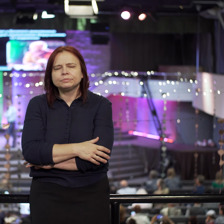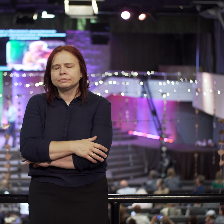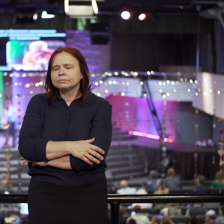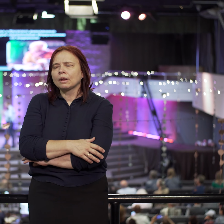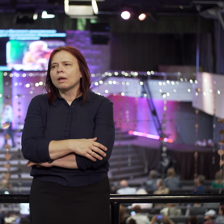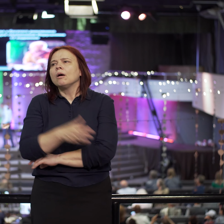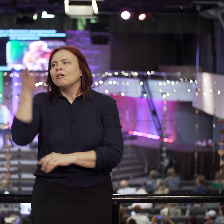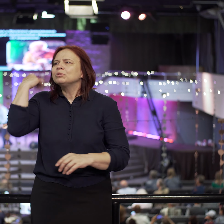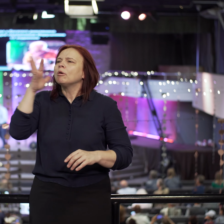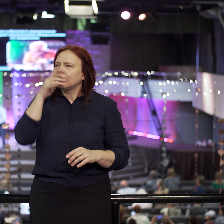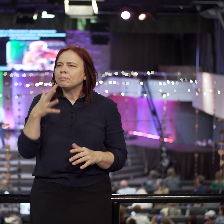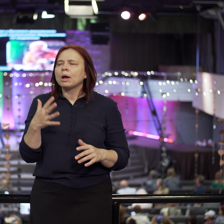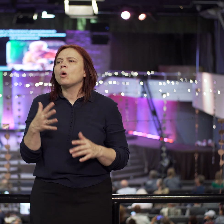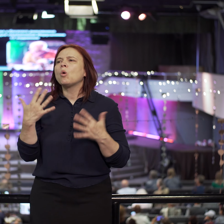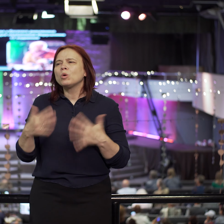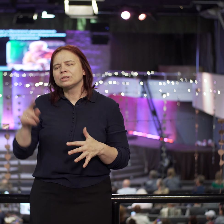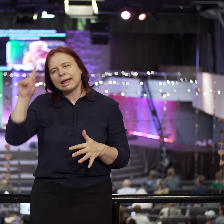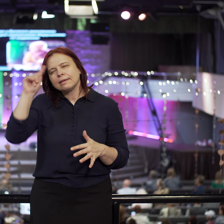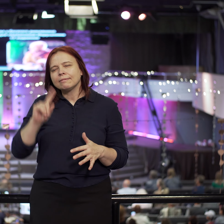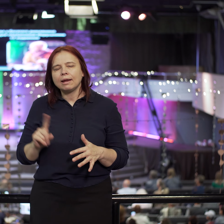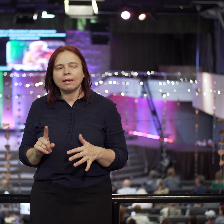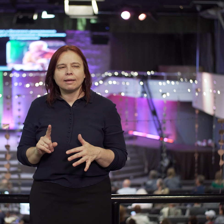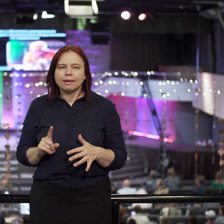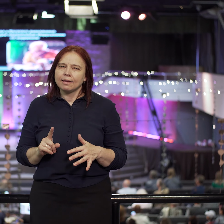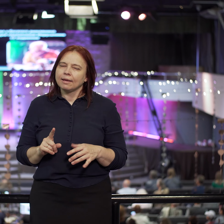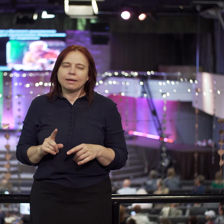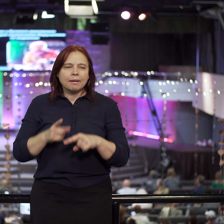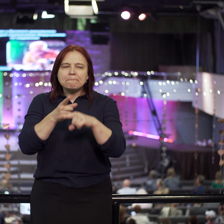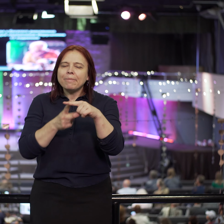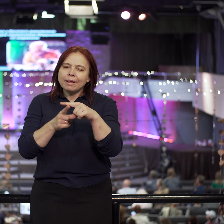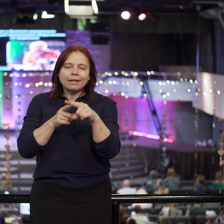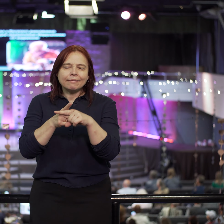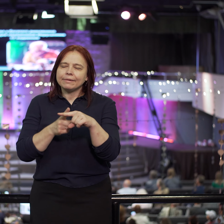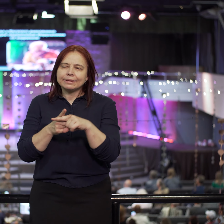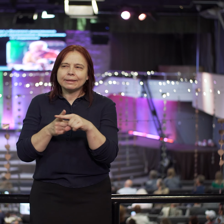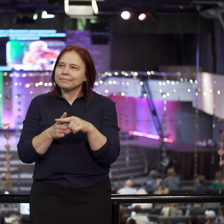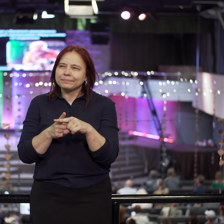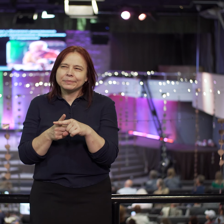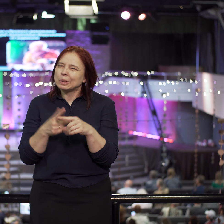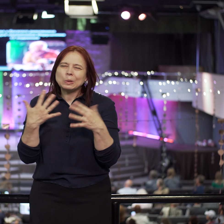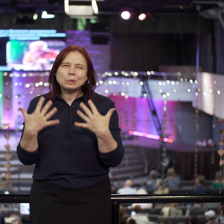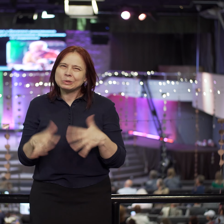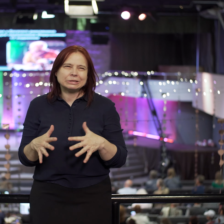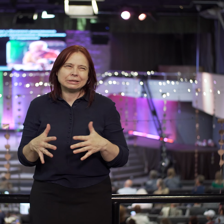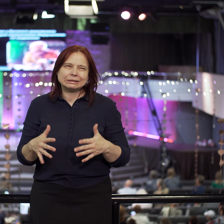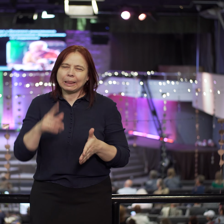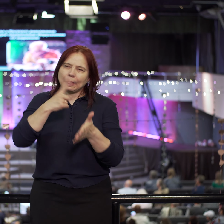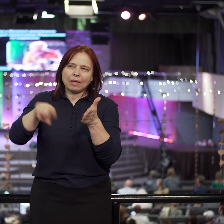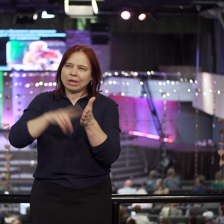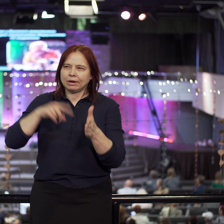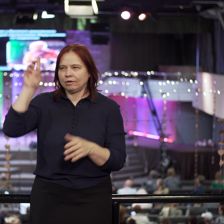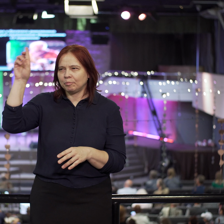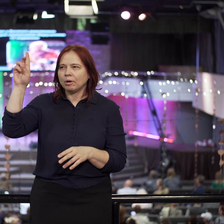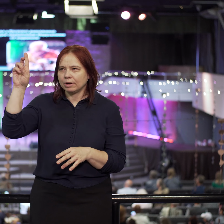они имели двойные стандарты, они были эллинизированы, жили светской жизнью. Но